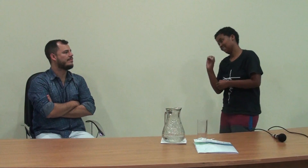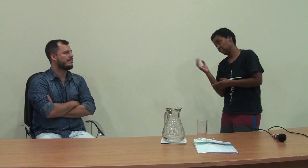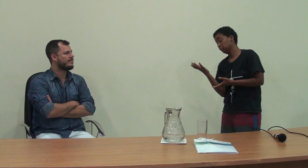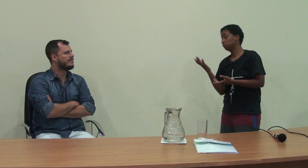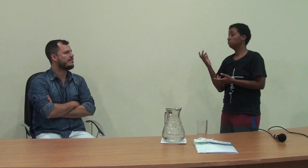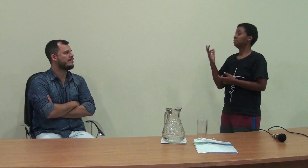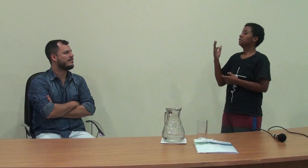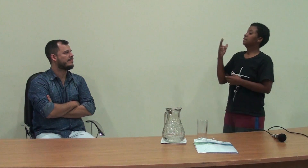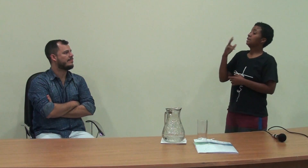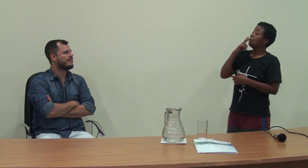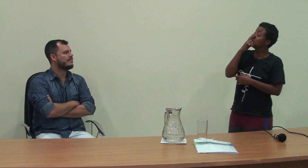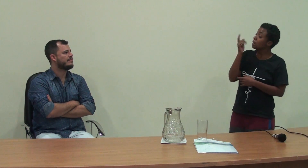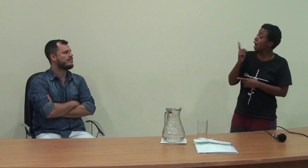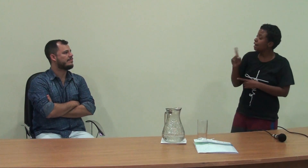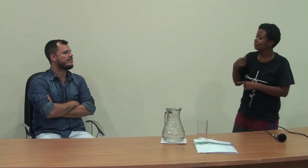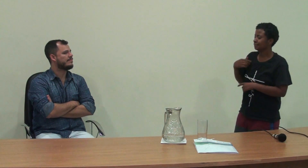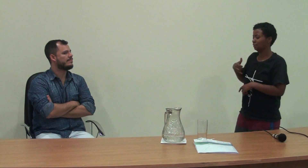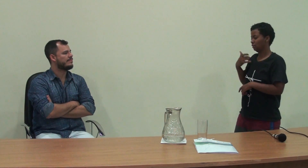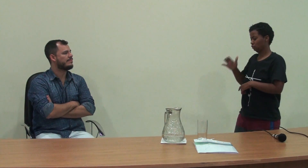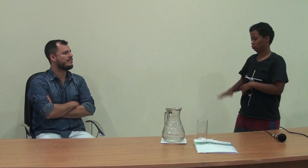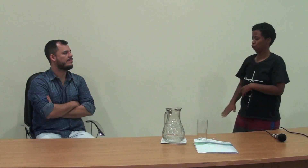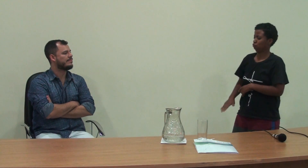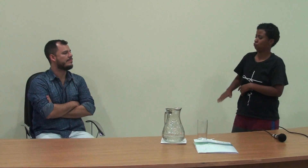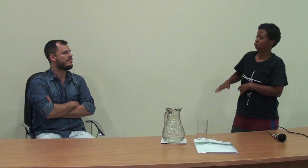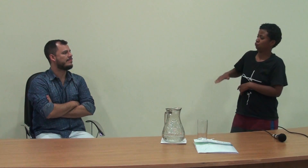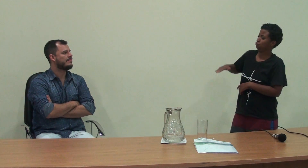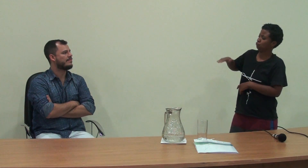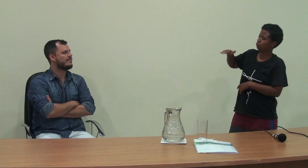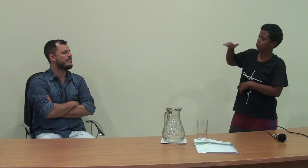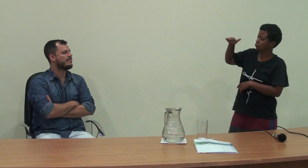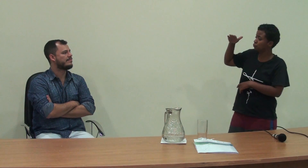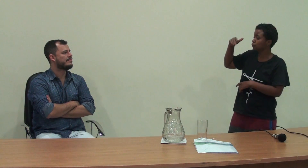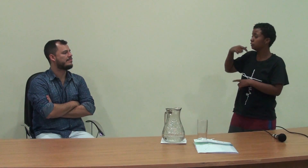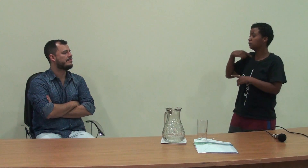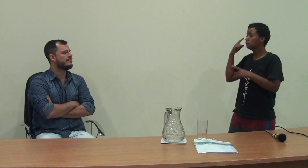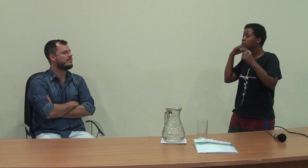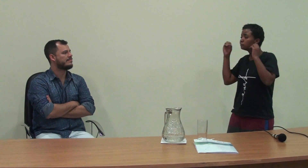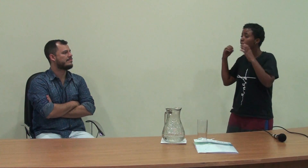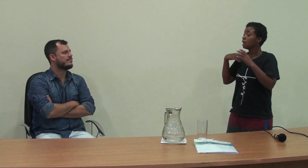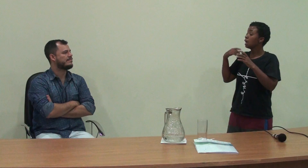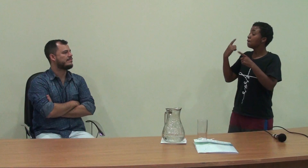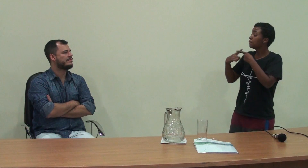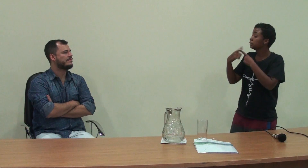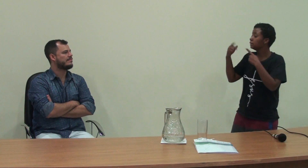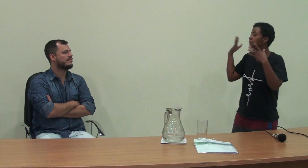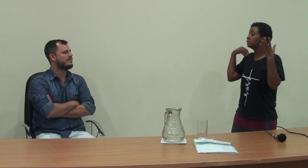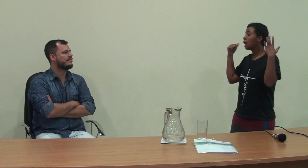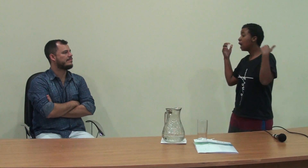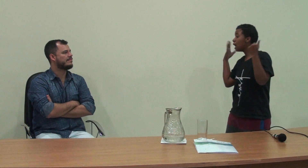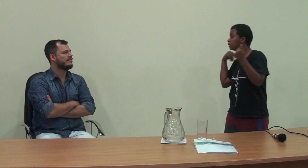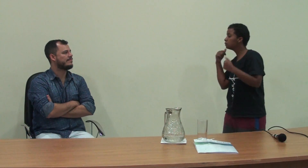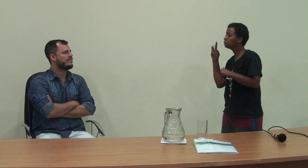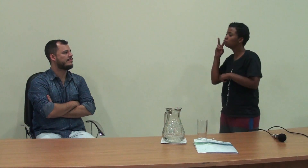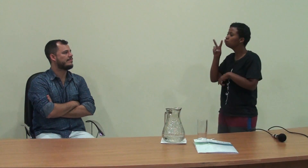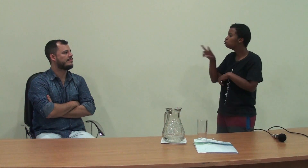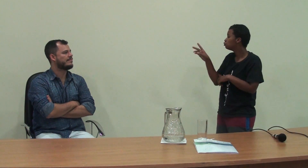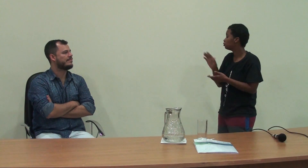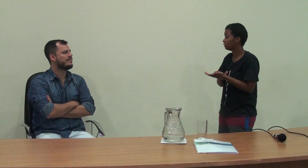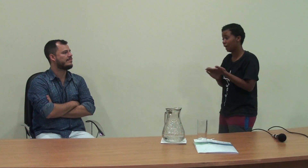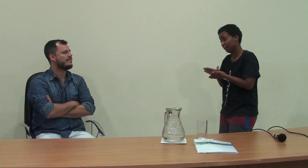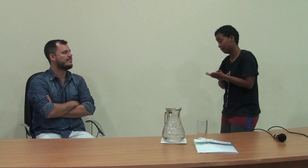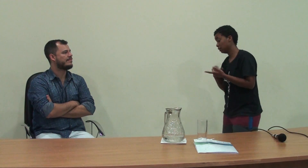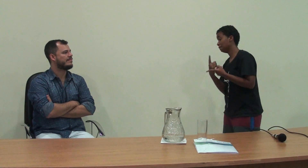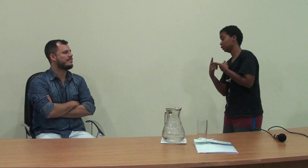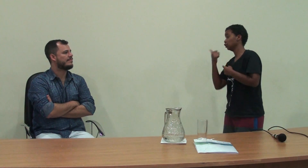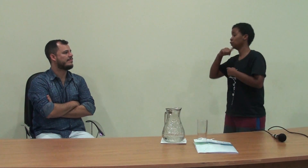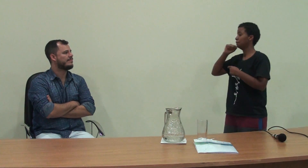muito triste, muito desanimada porque eu era surda e saber que eu era surda. Eu fui crescendo e realmente não ouvia nada,